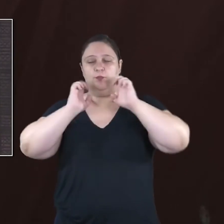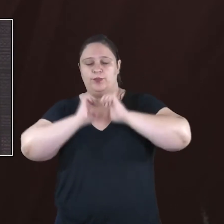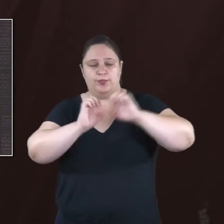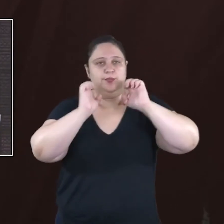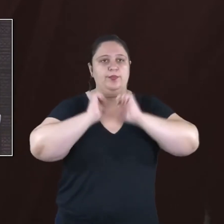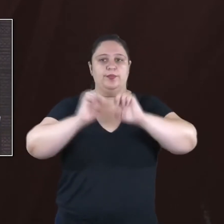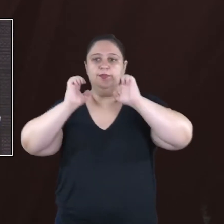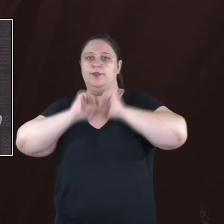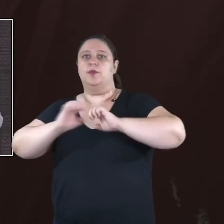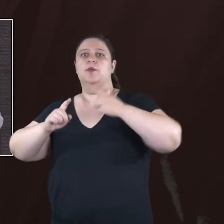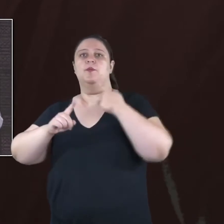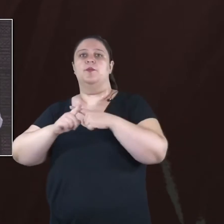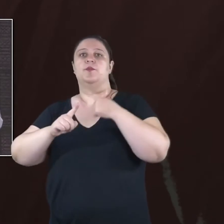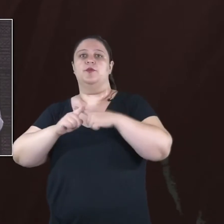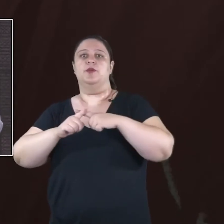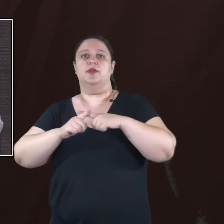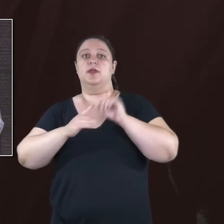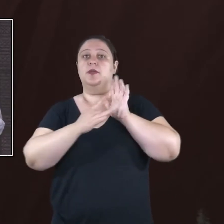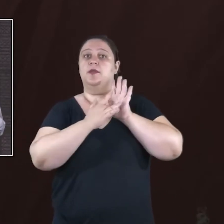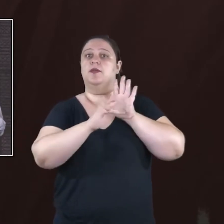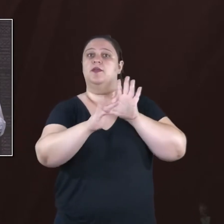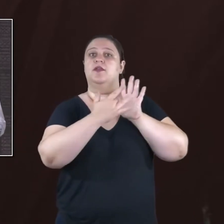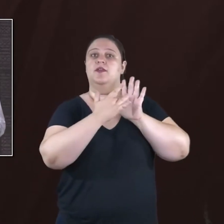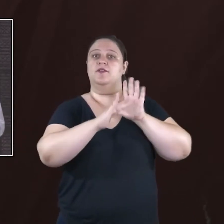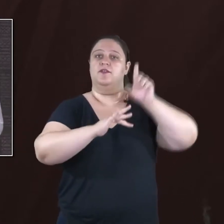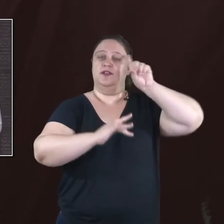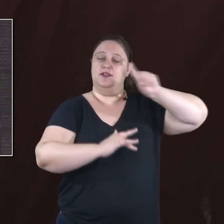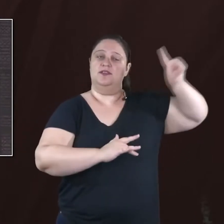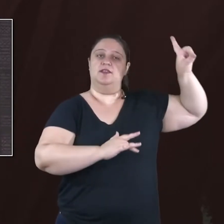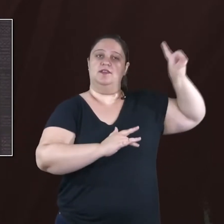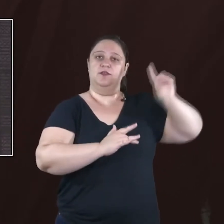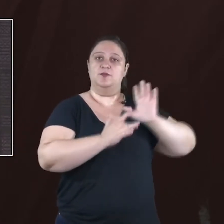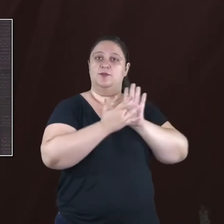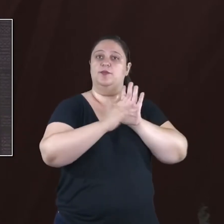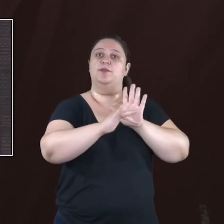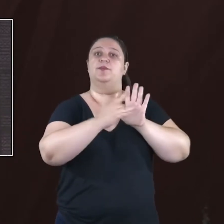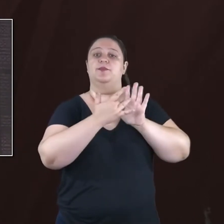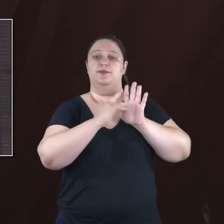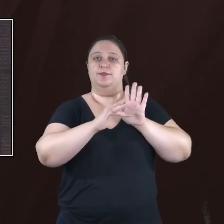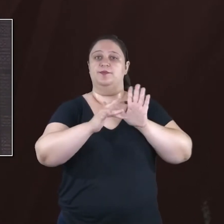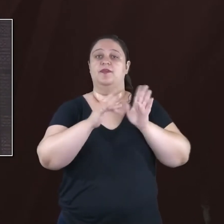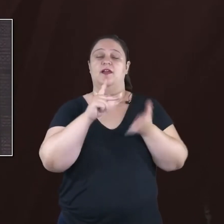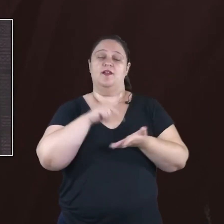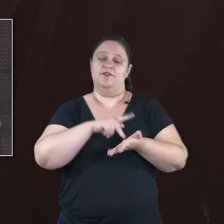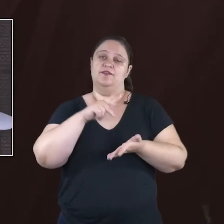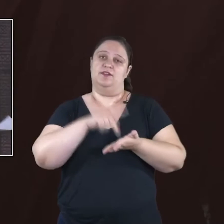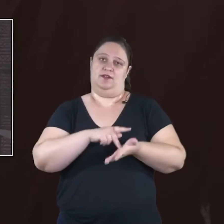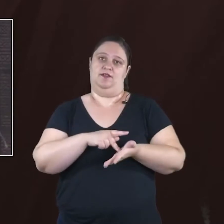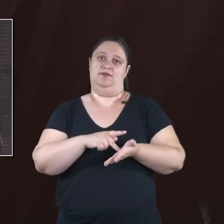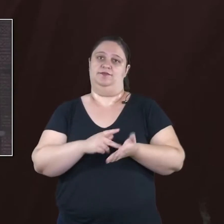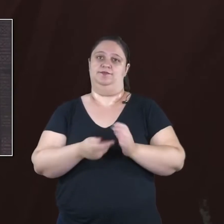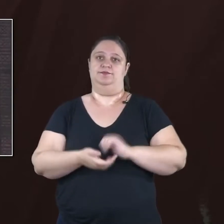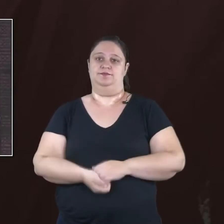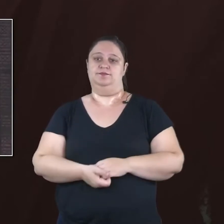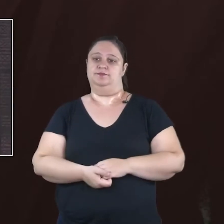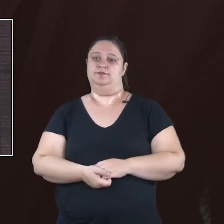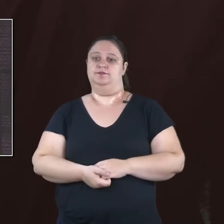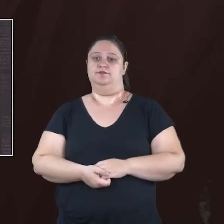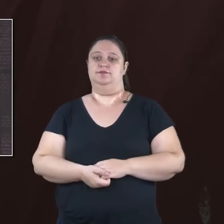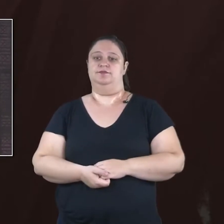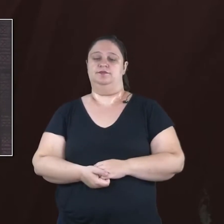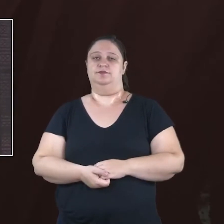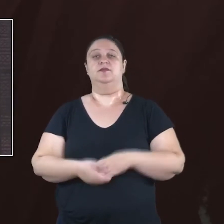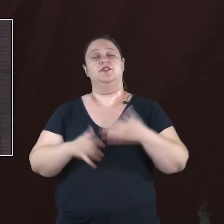para manifestar a verdade. A verdade é a palavra de Deus. Isso já